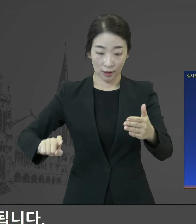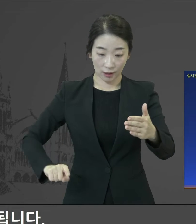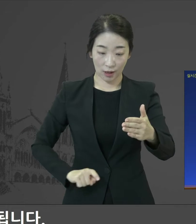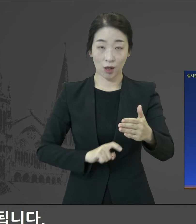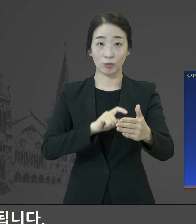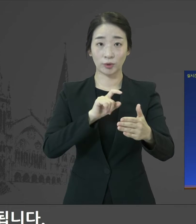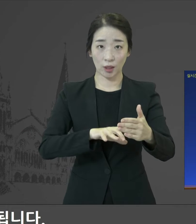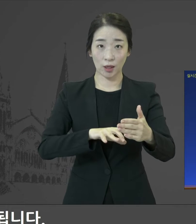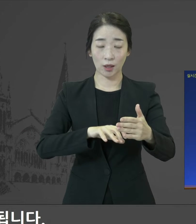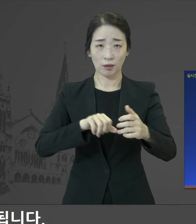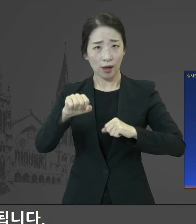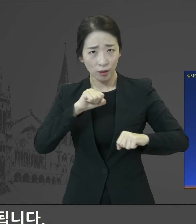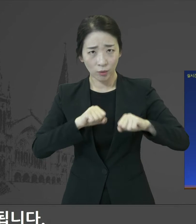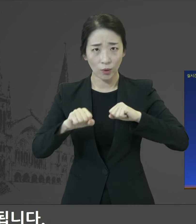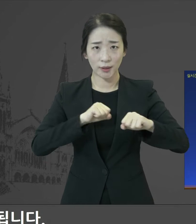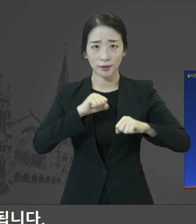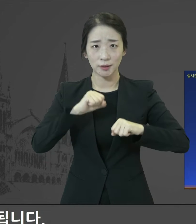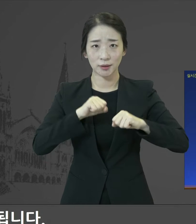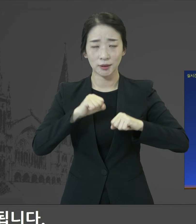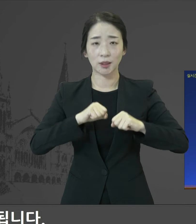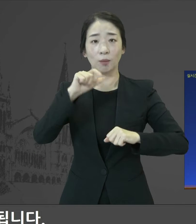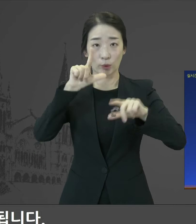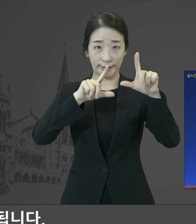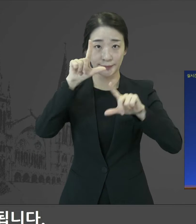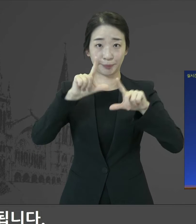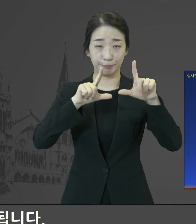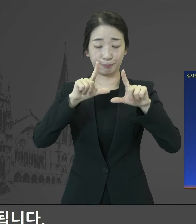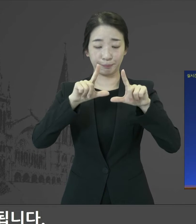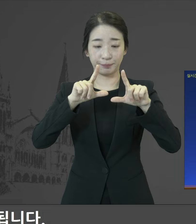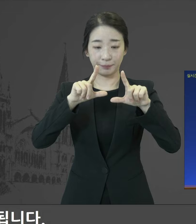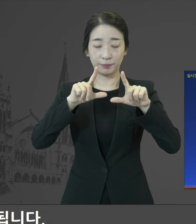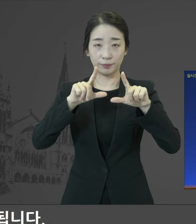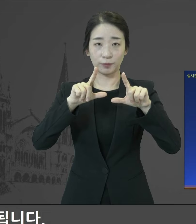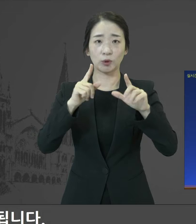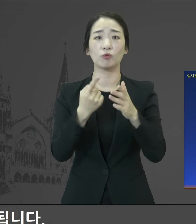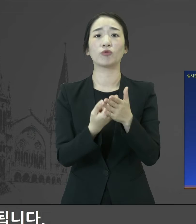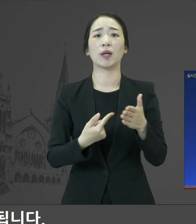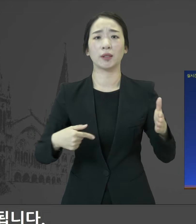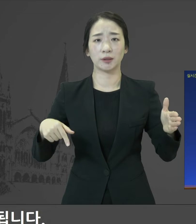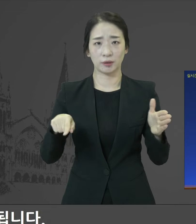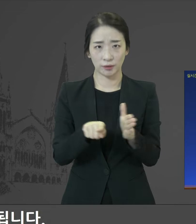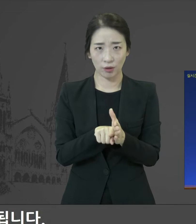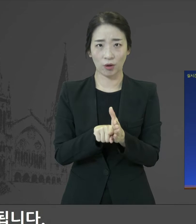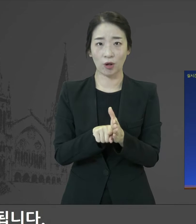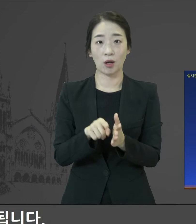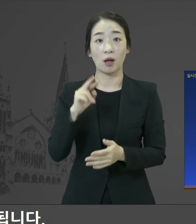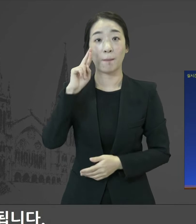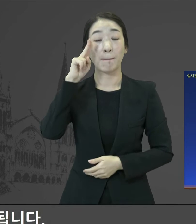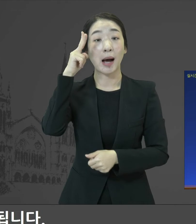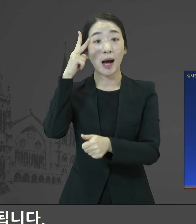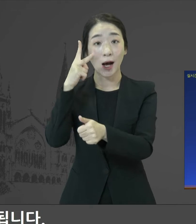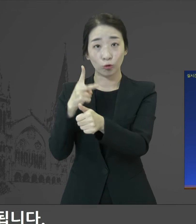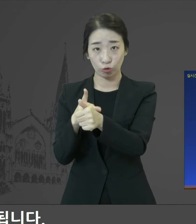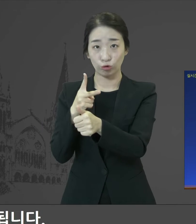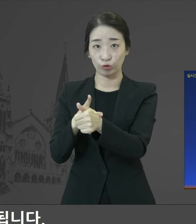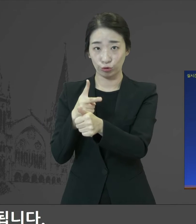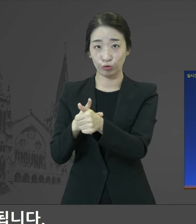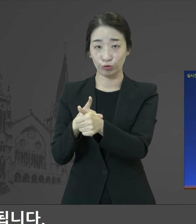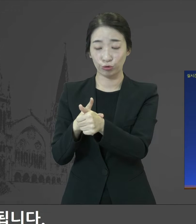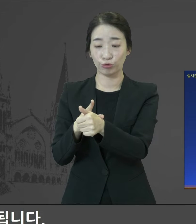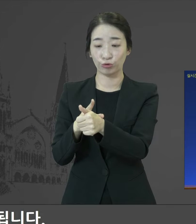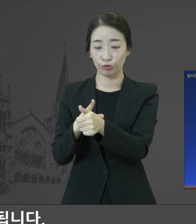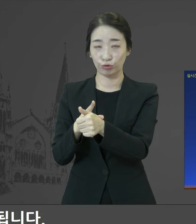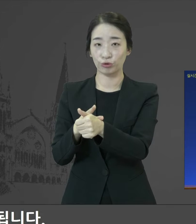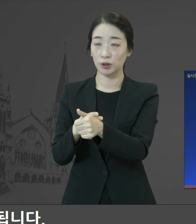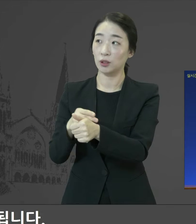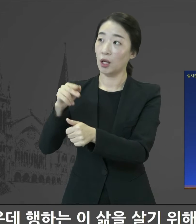행하는 이 삶을 살기 위해서 바울은 예수 그리스도를 모델로 보여주고 있습니다.